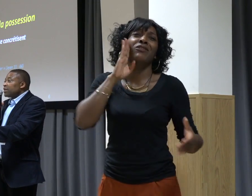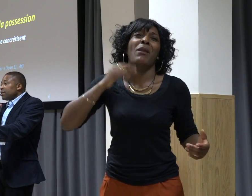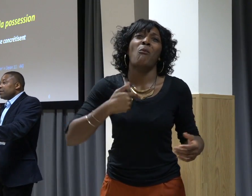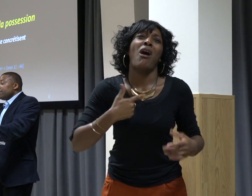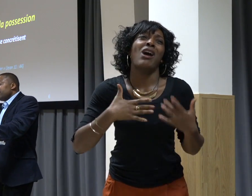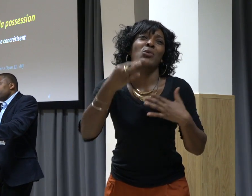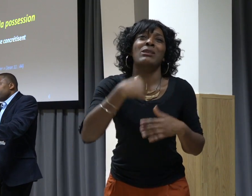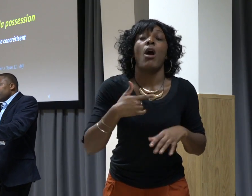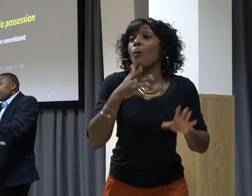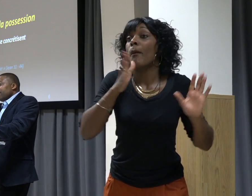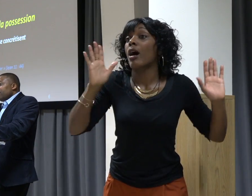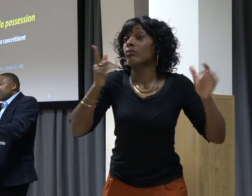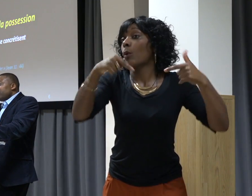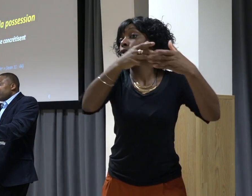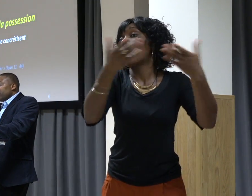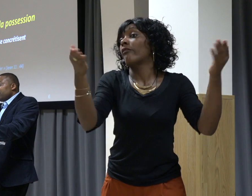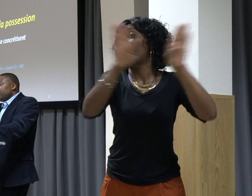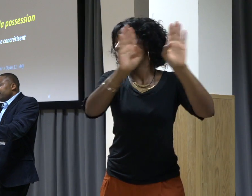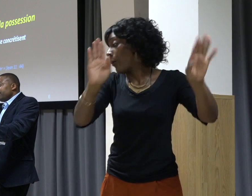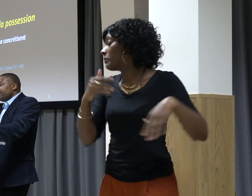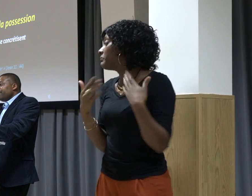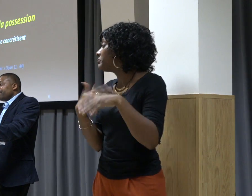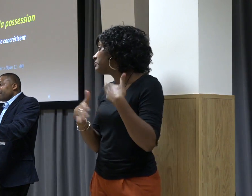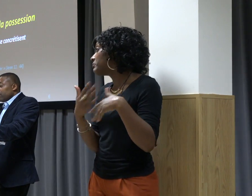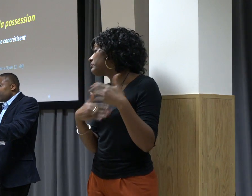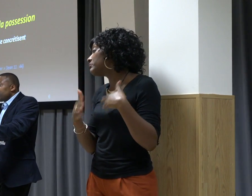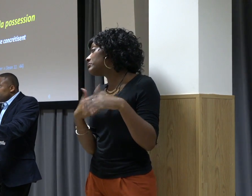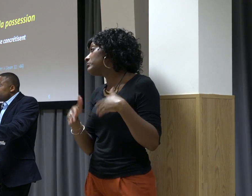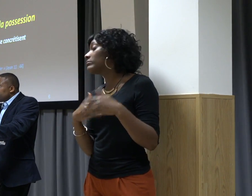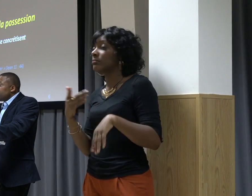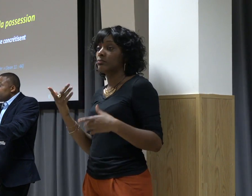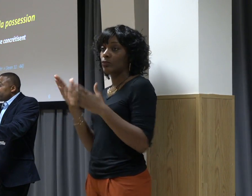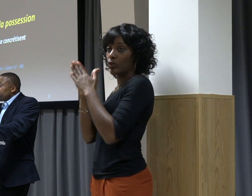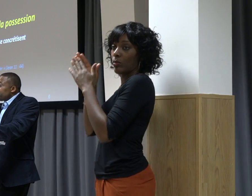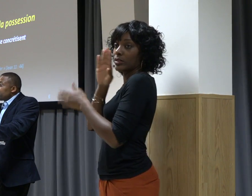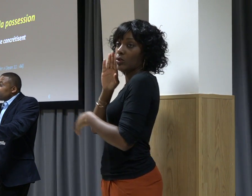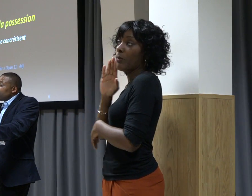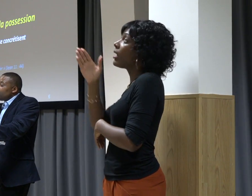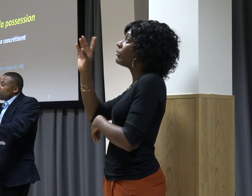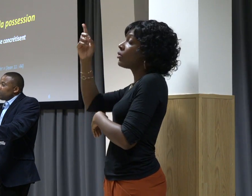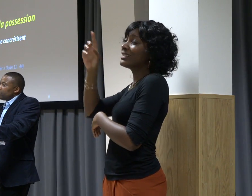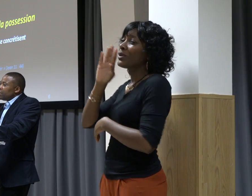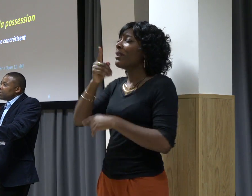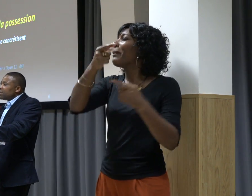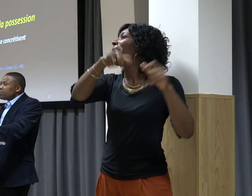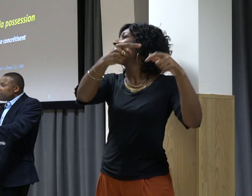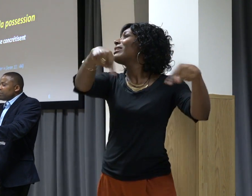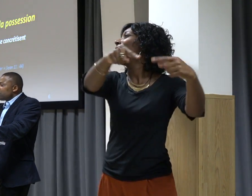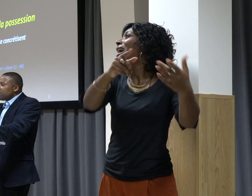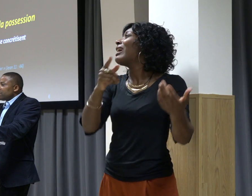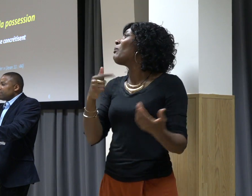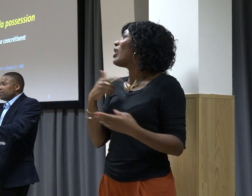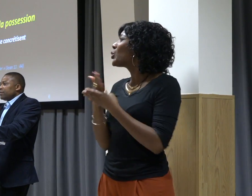soit traitée de manière favorable. Demandez à Dieu d'incliner le cœur de ceux qui sont dans la commission. Dis, Seigneur, j'ai